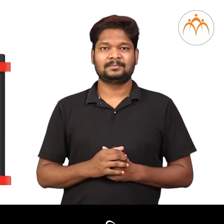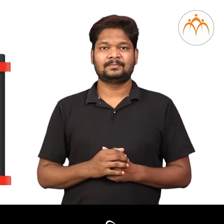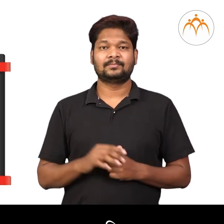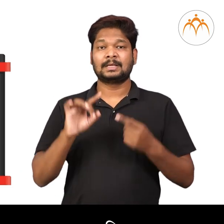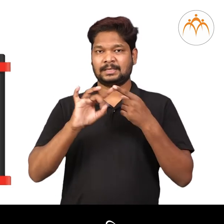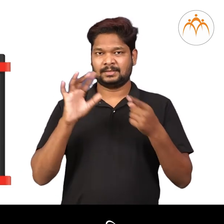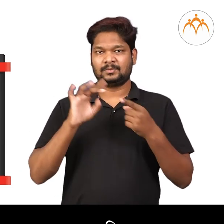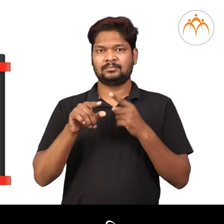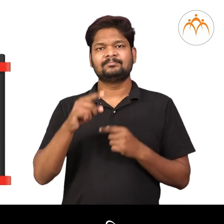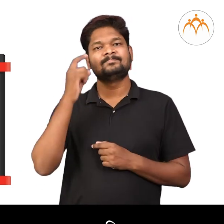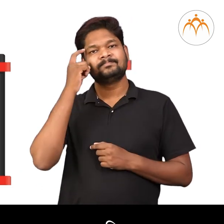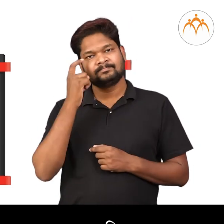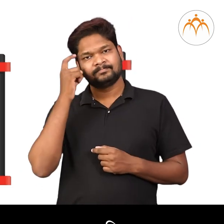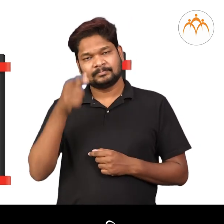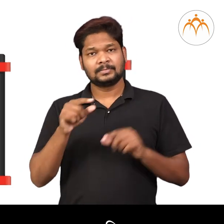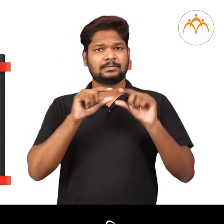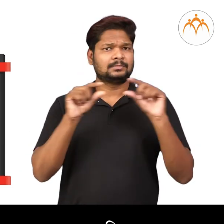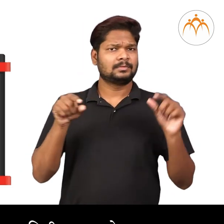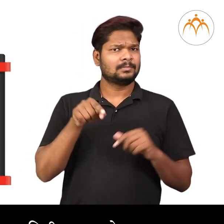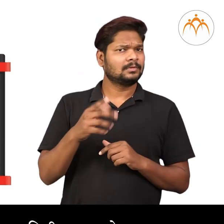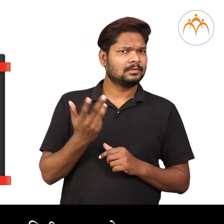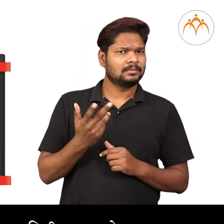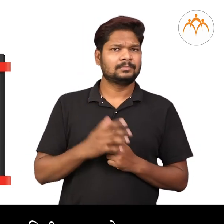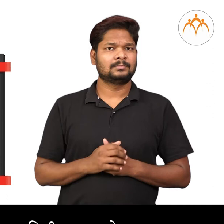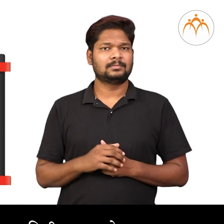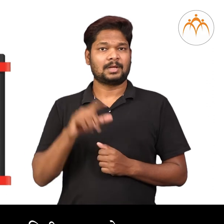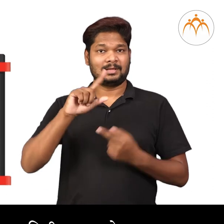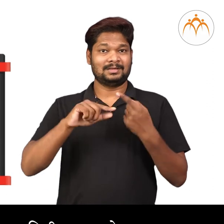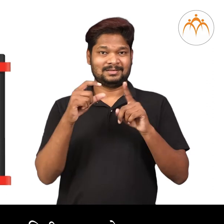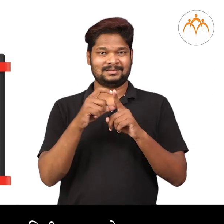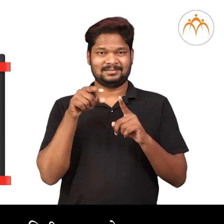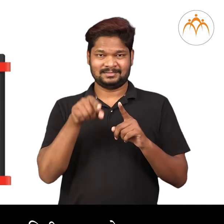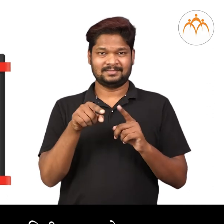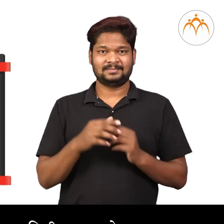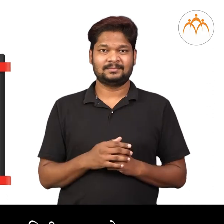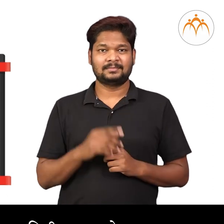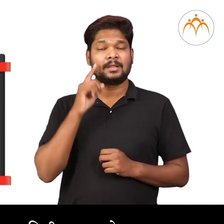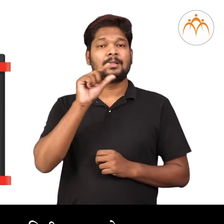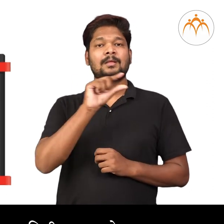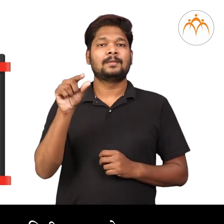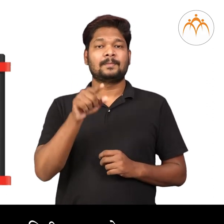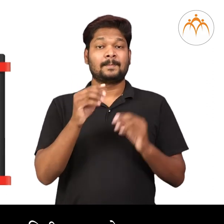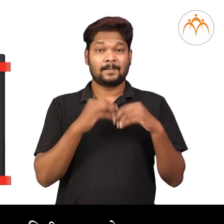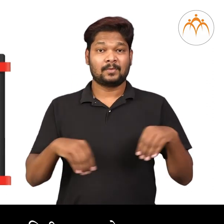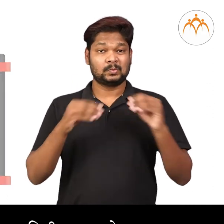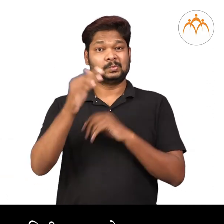महत्व विचार एसिड बैटरी ची माहिती